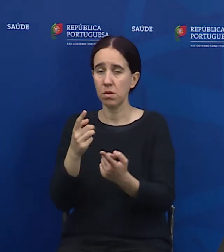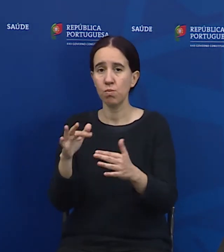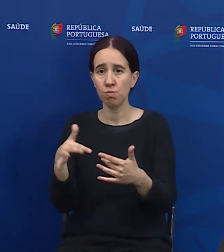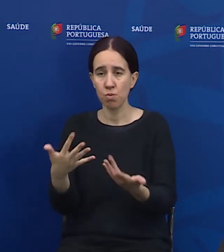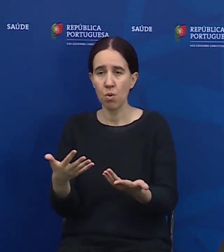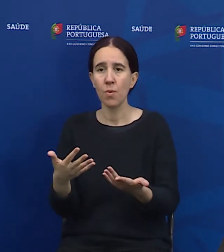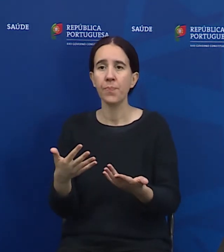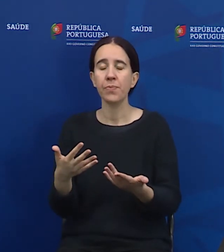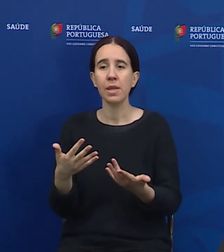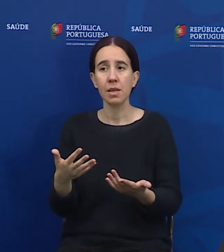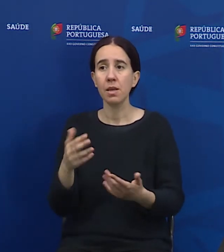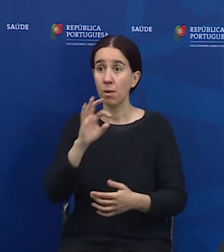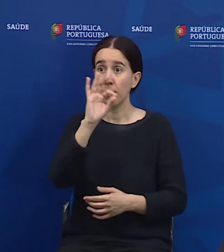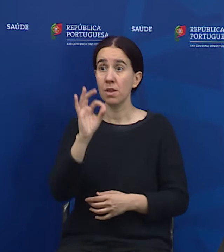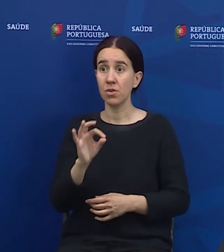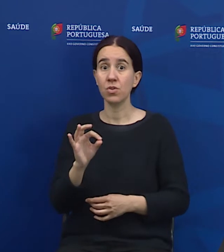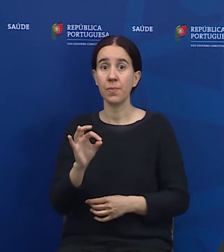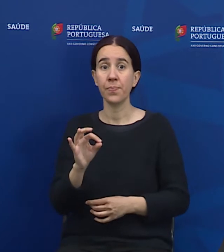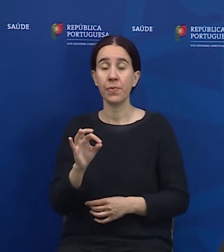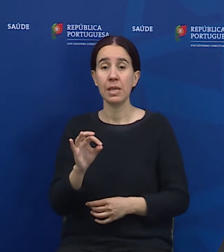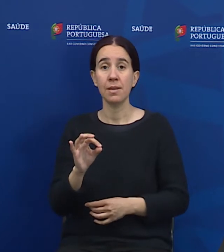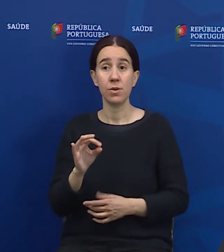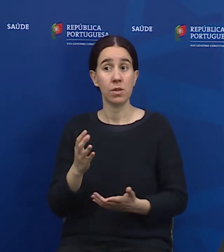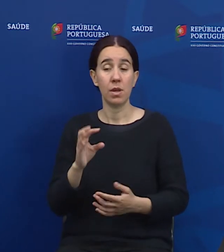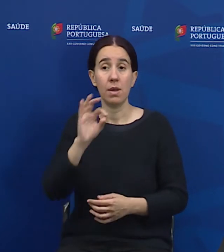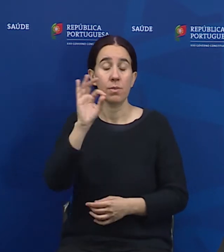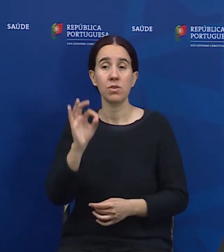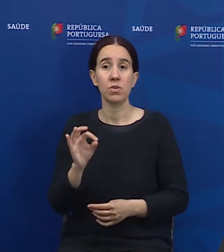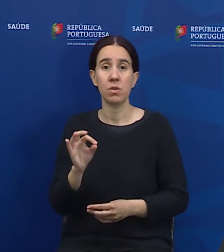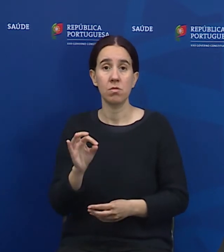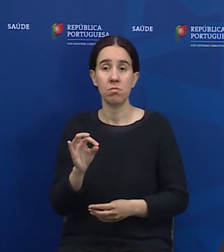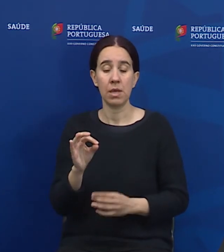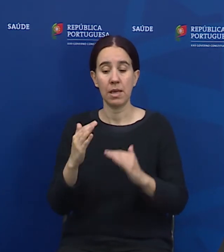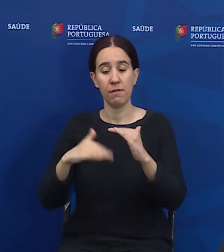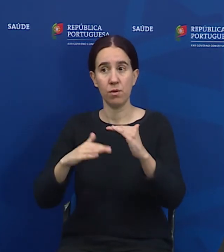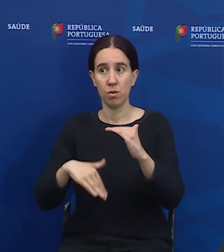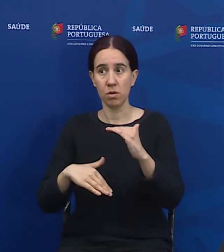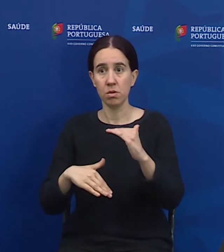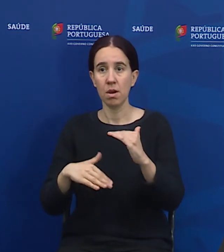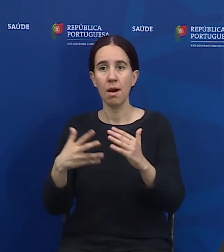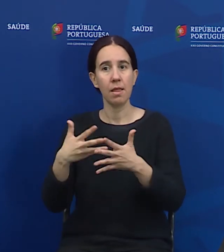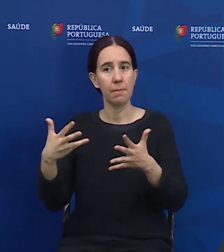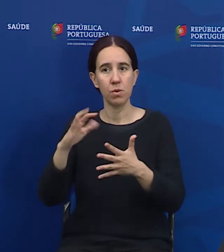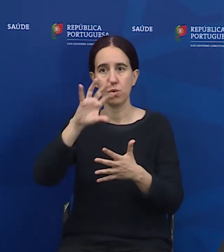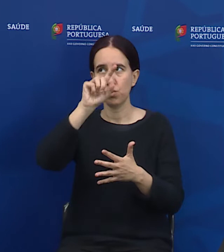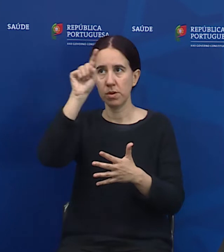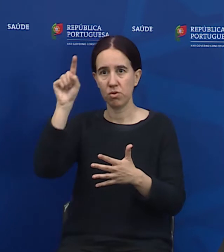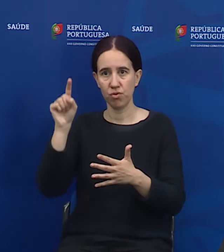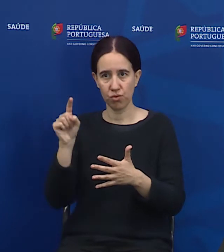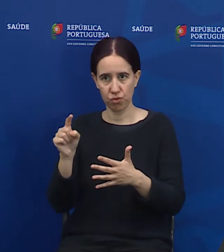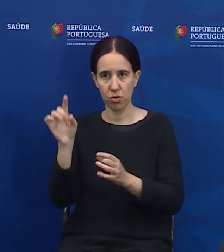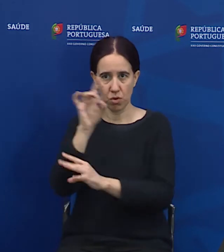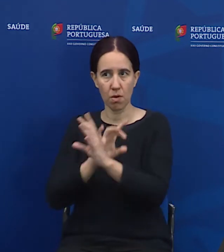que é uma taxa que é uma taxa inferior à da maioria dos países